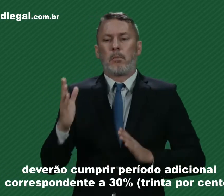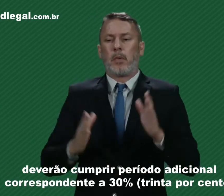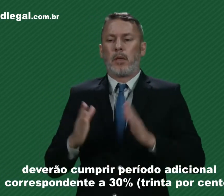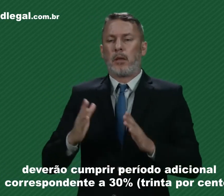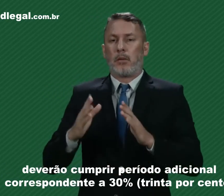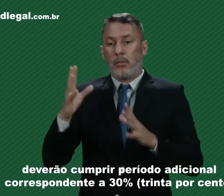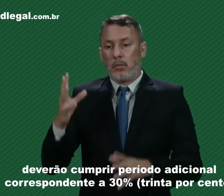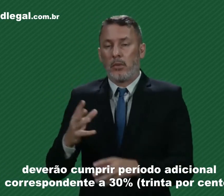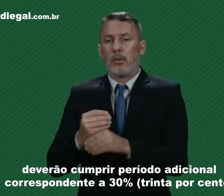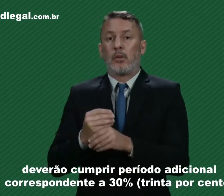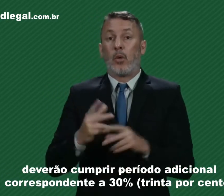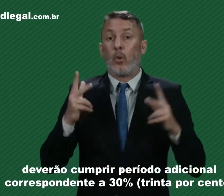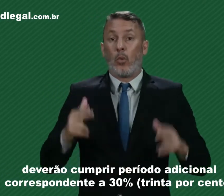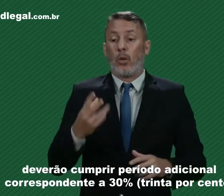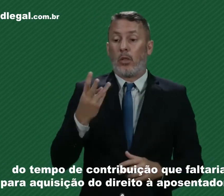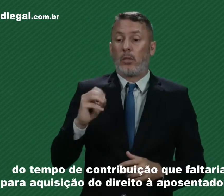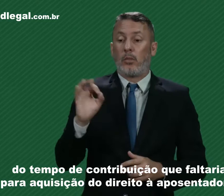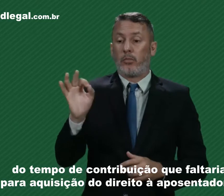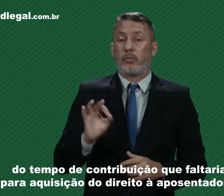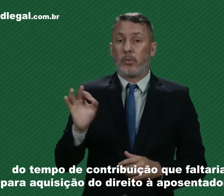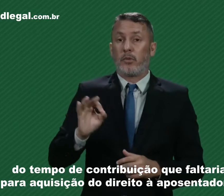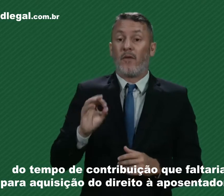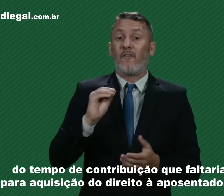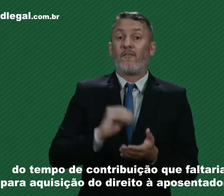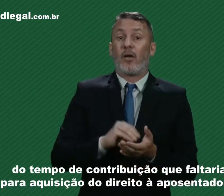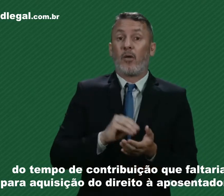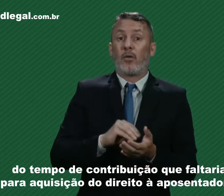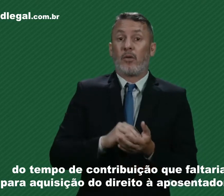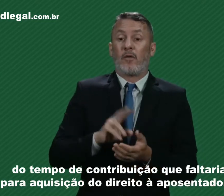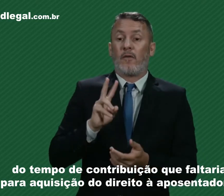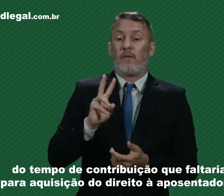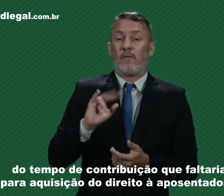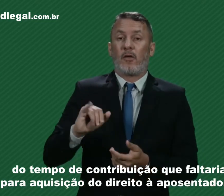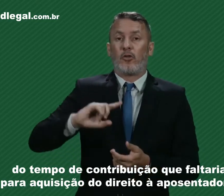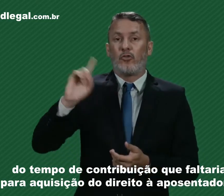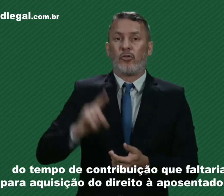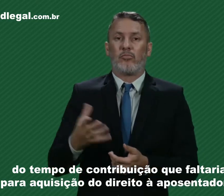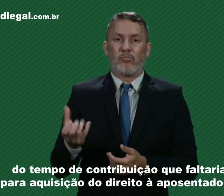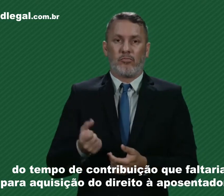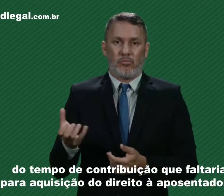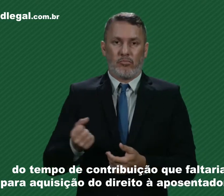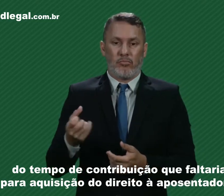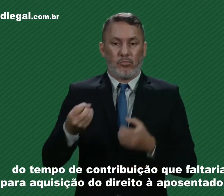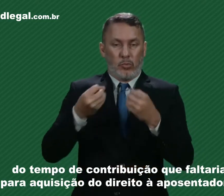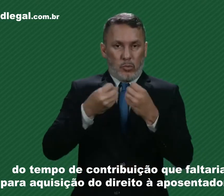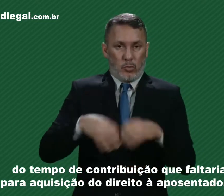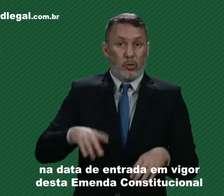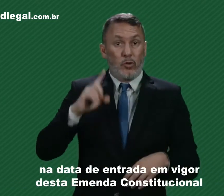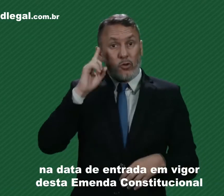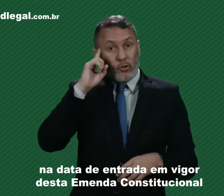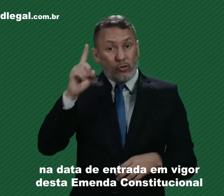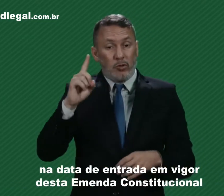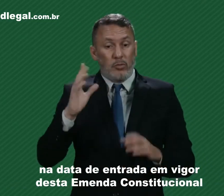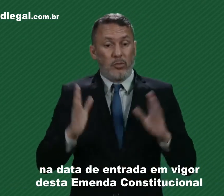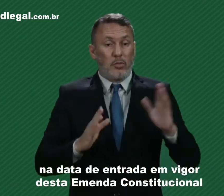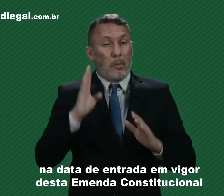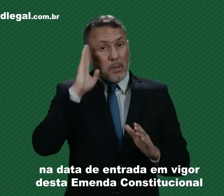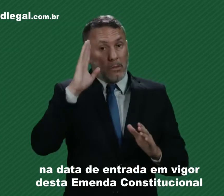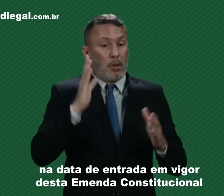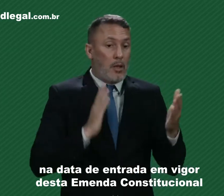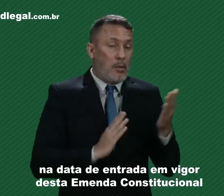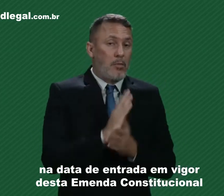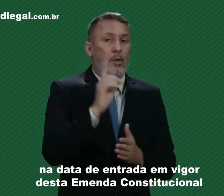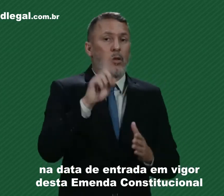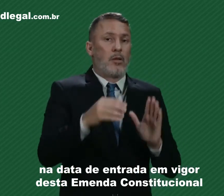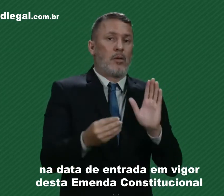adicional correspondente a 30% do tempo de contribuição que faltaria para a aquisição do direito à aposentadoria na data de entrada